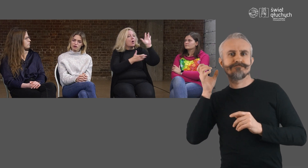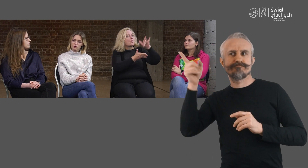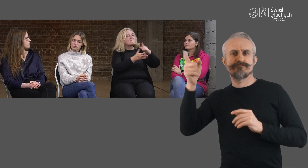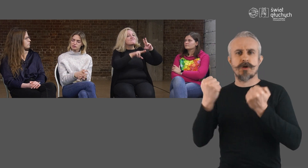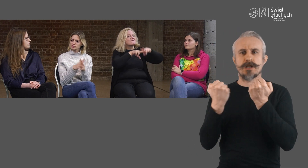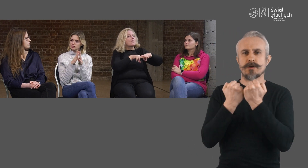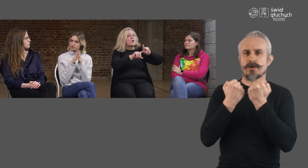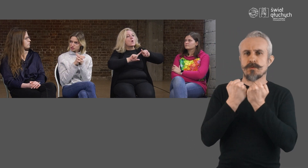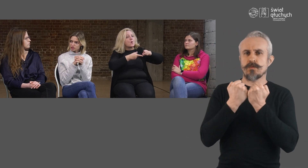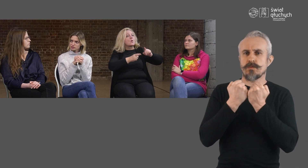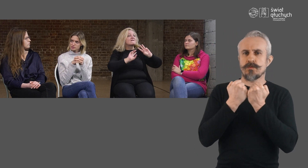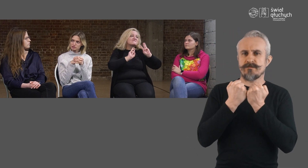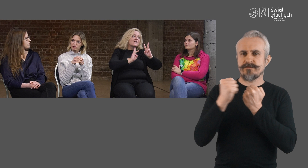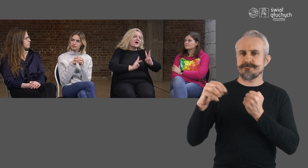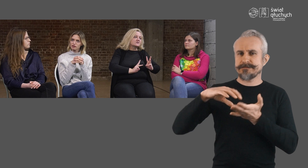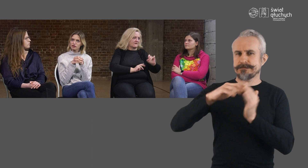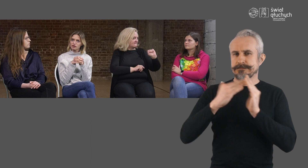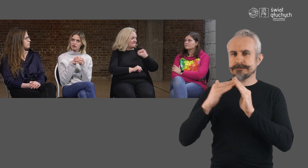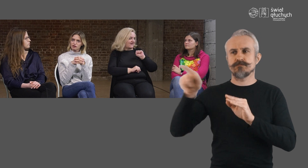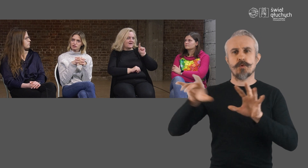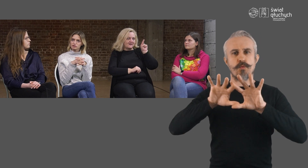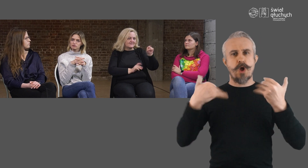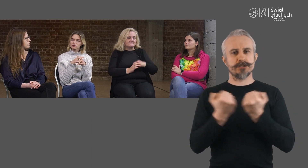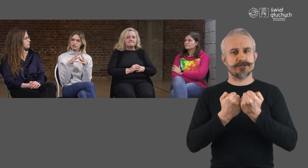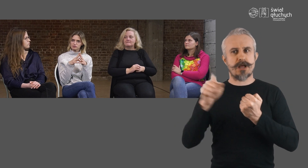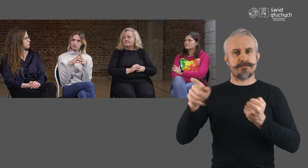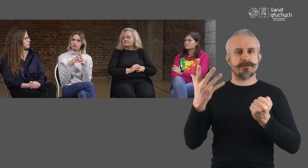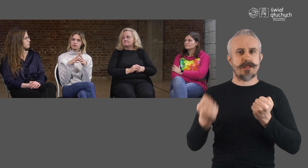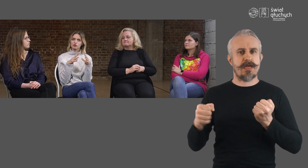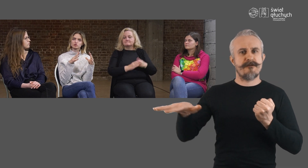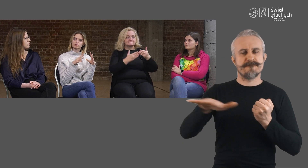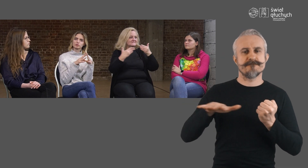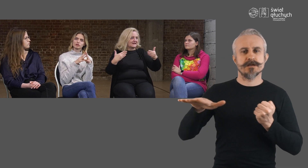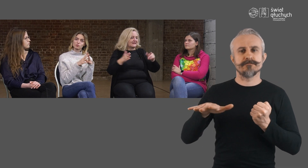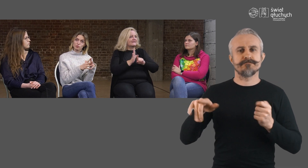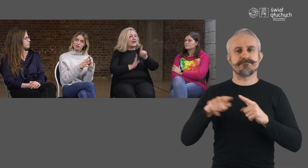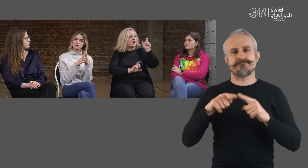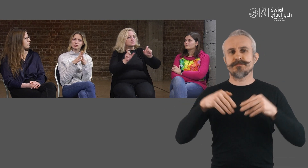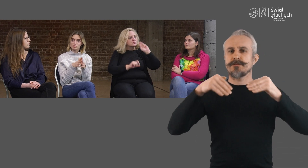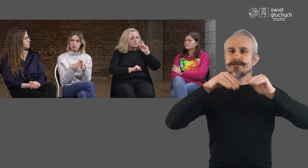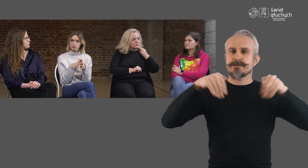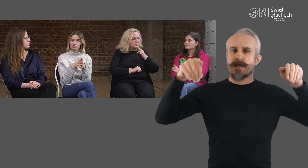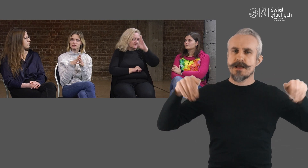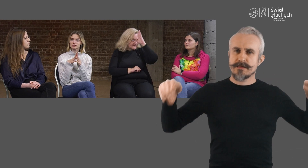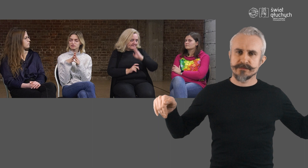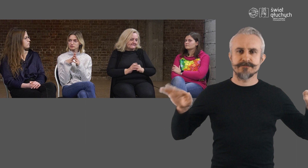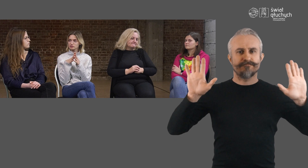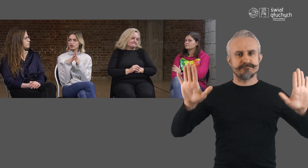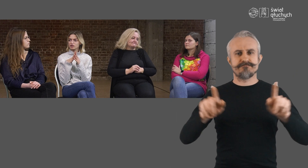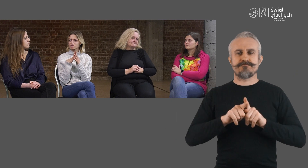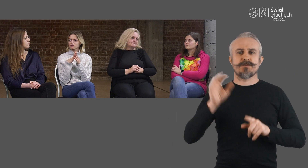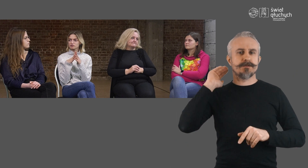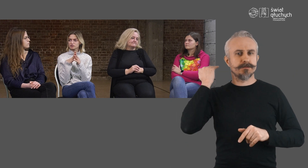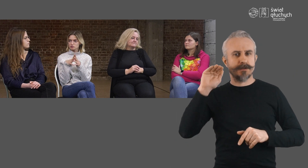która organizuje takie warsztaty bardzo fajne, teatralne dla osób głuchych, słabosłyszących